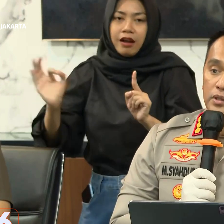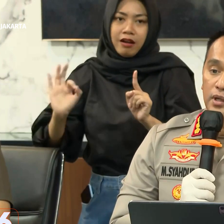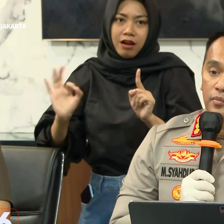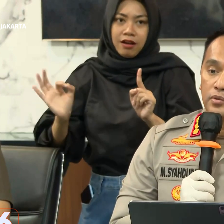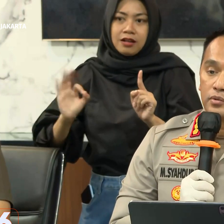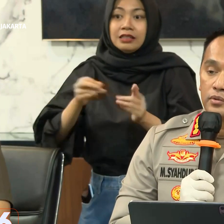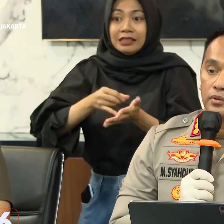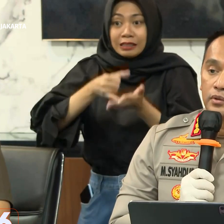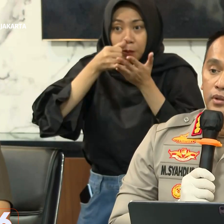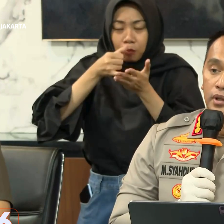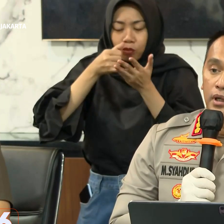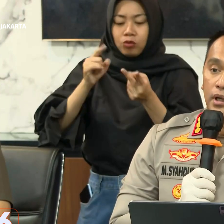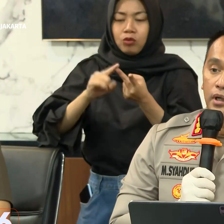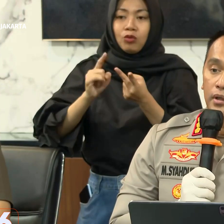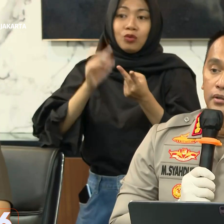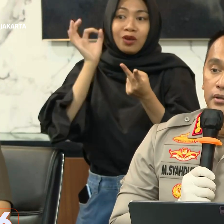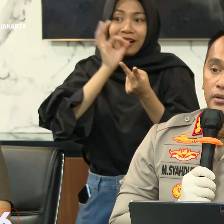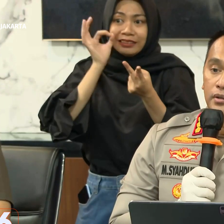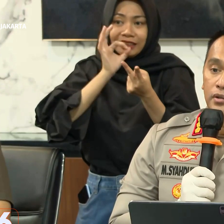maupun sabu